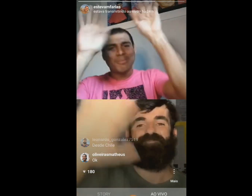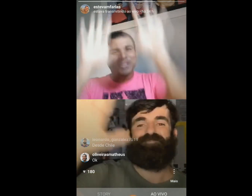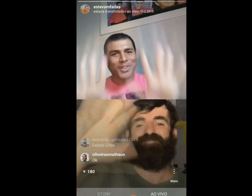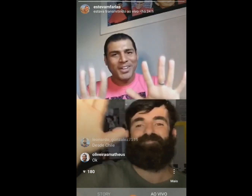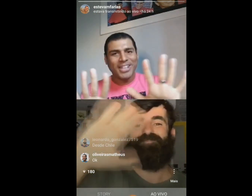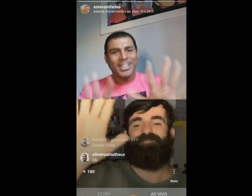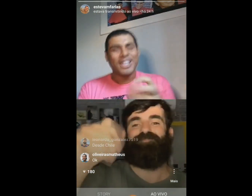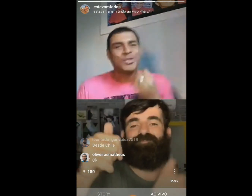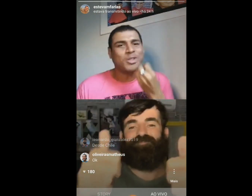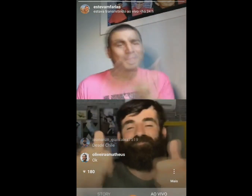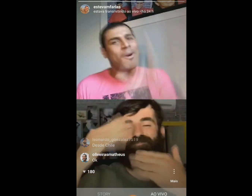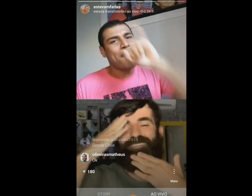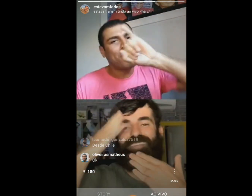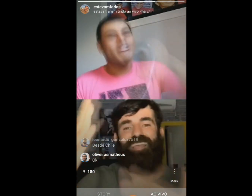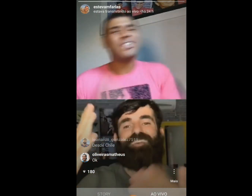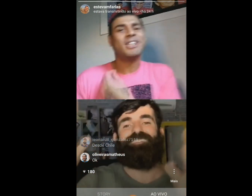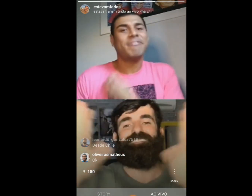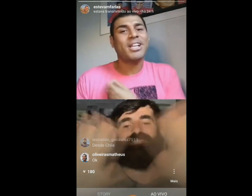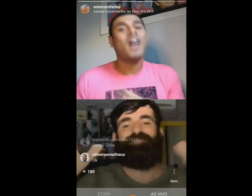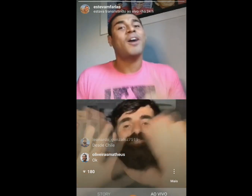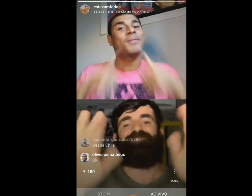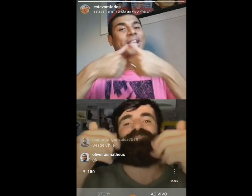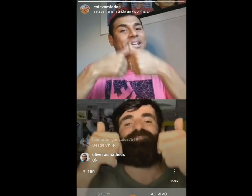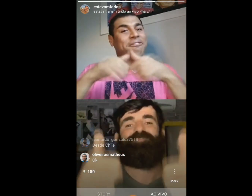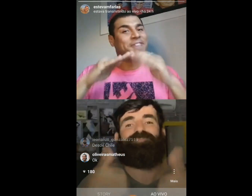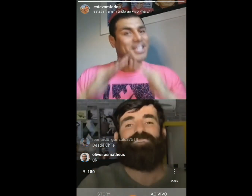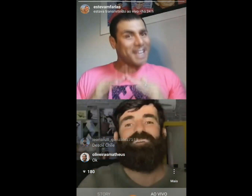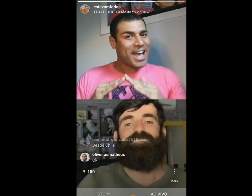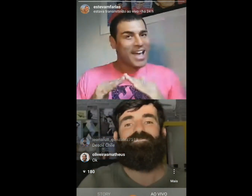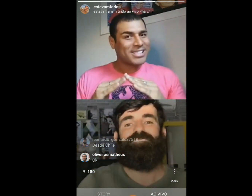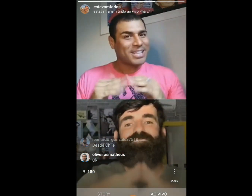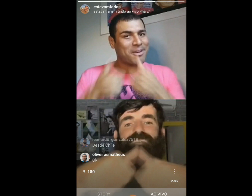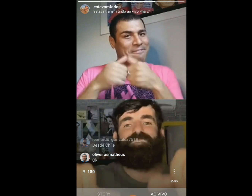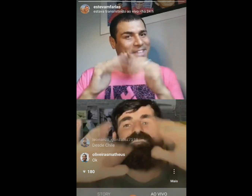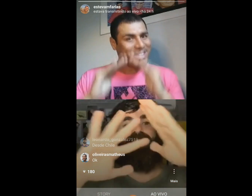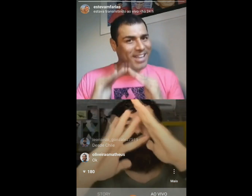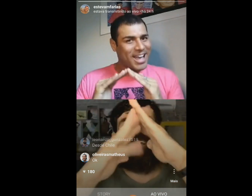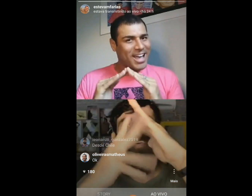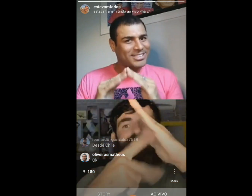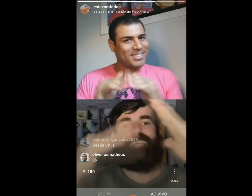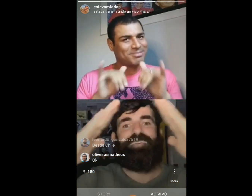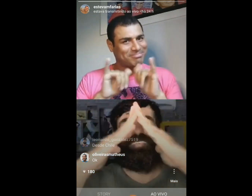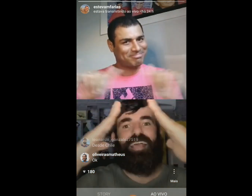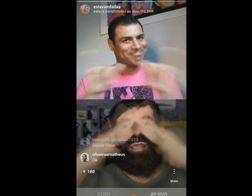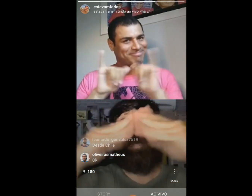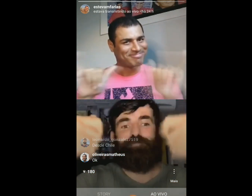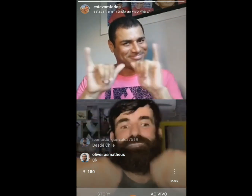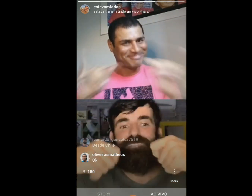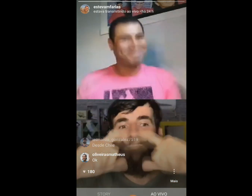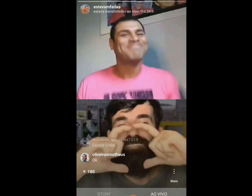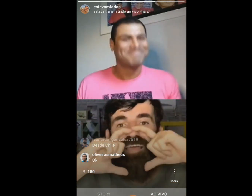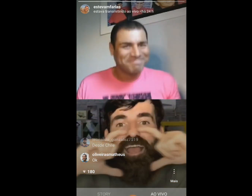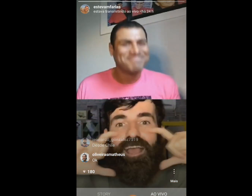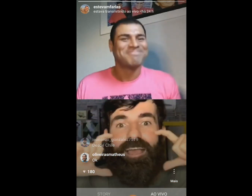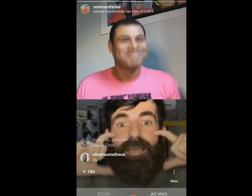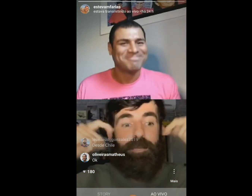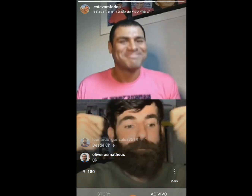abençoe e tudo de bom. Aproveite a vida e fique em casa, tá bom? Fique em casa. Na quarentena precisa ficar em casa, precisa